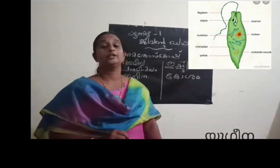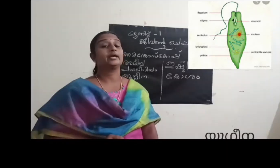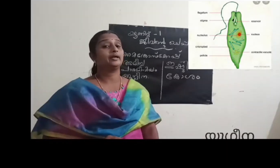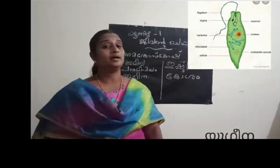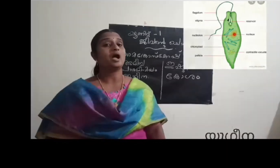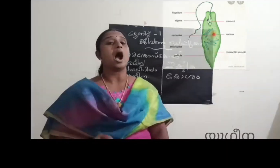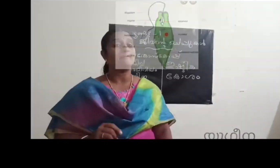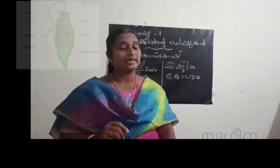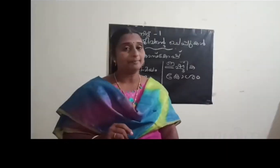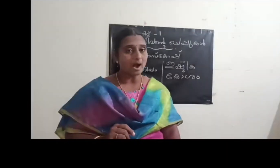ഏതൊക്കെയാണ്? അമീബ,